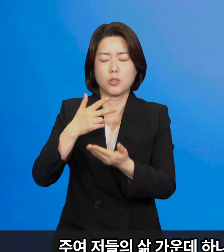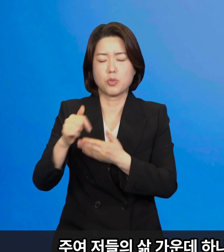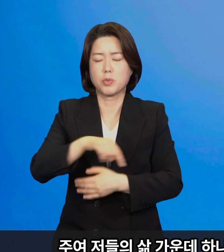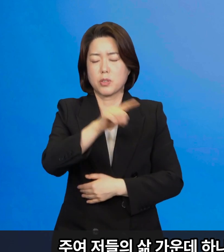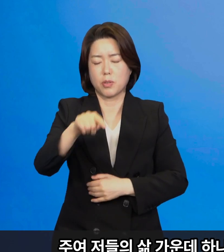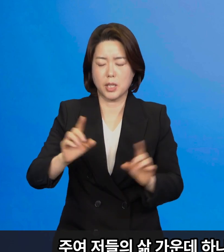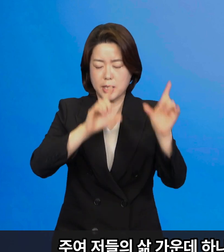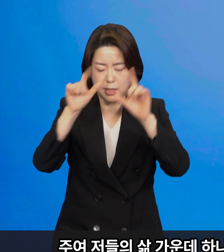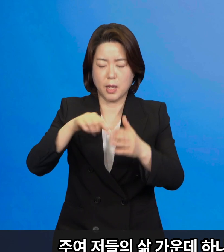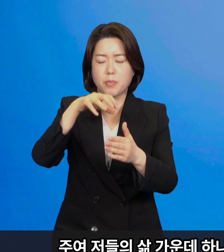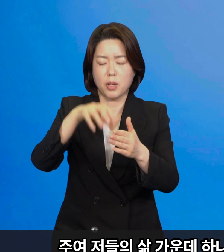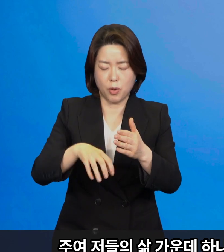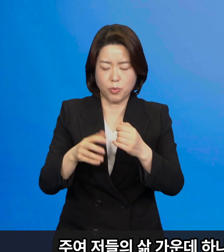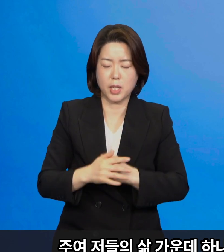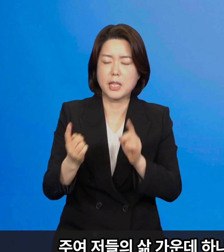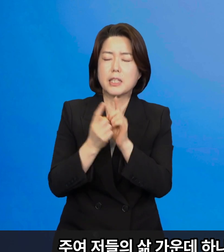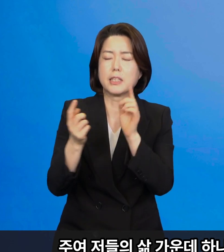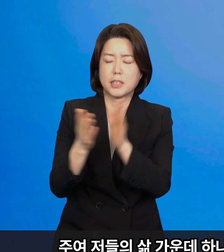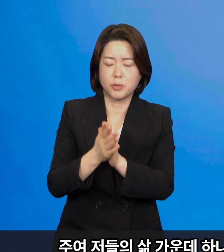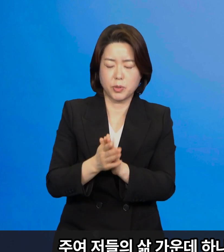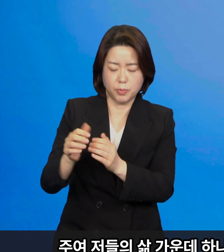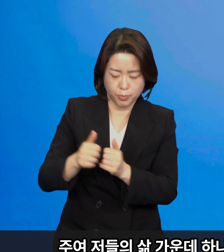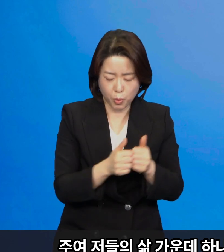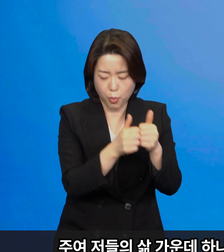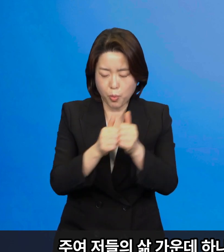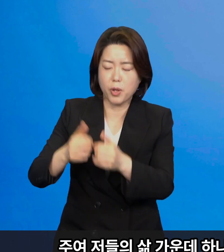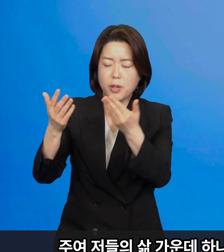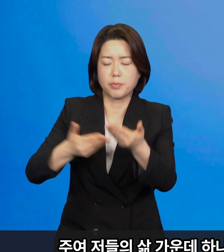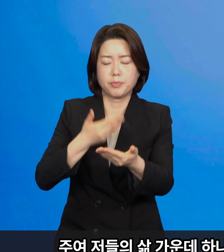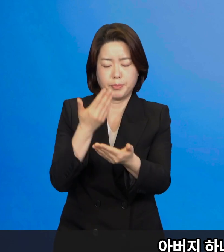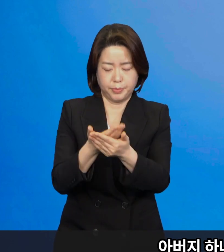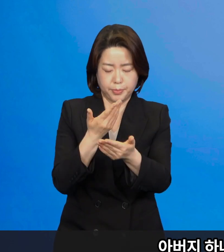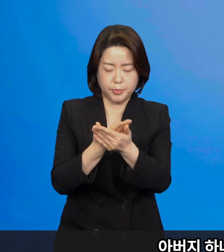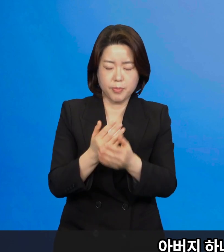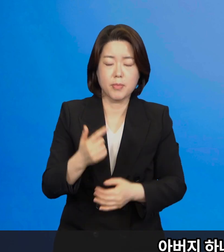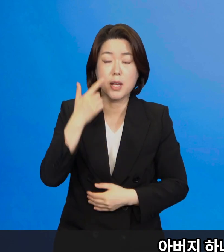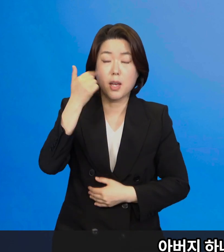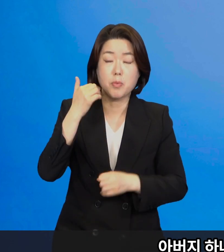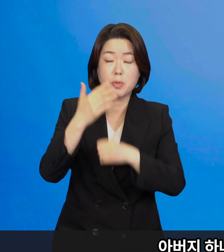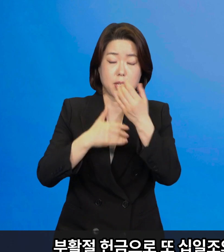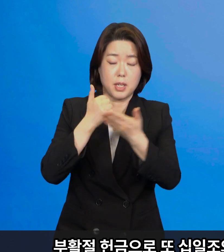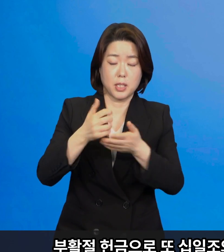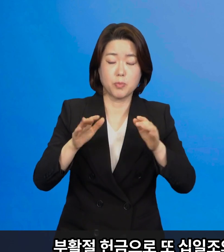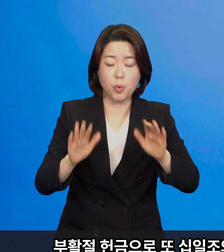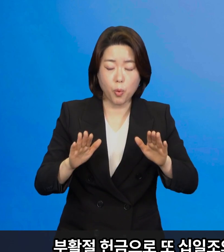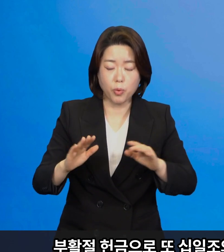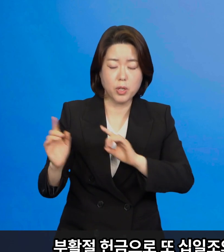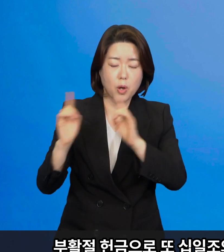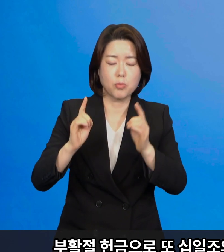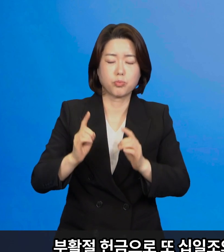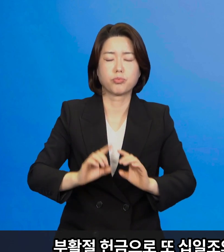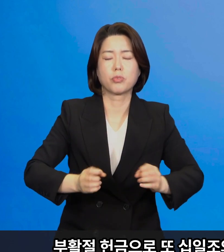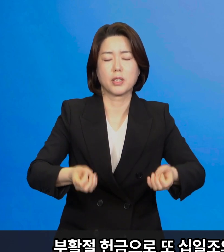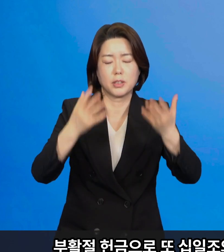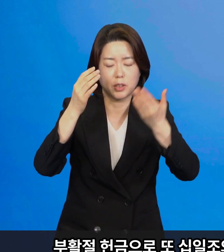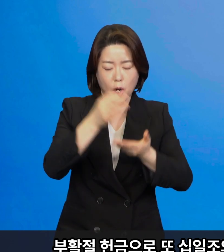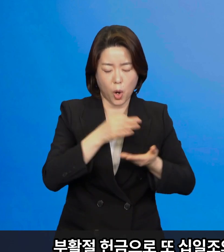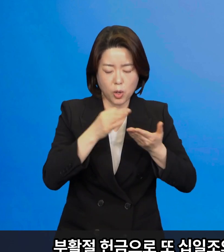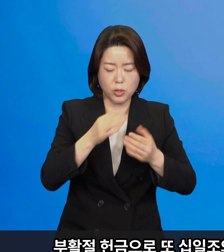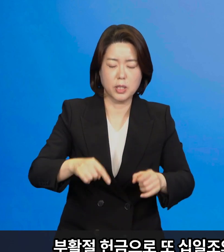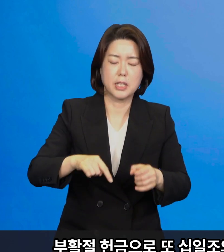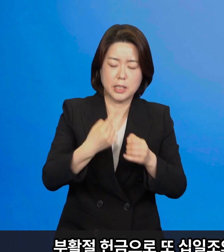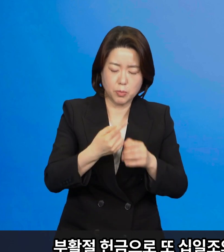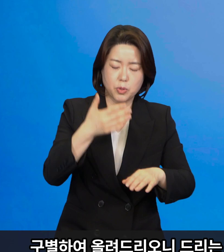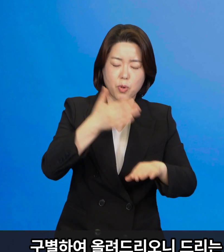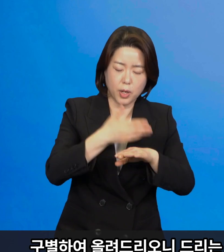저들의 삶 가운데 하는 친히 동행하여 주시옵소서. 아버지 하나님, 이 시간에 부활절 헌금으로 또 11조와 감사 헌금으로